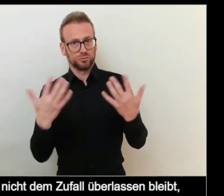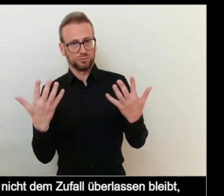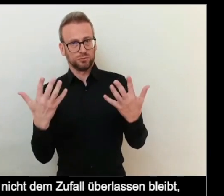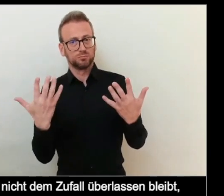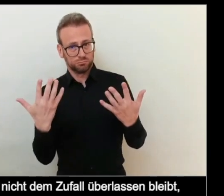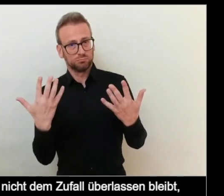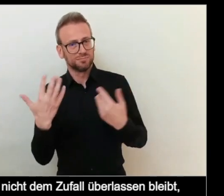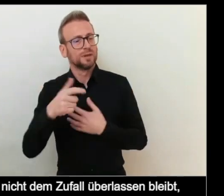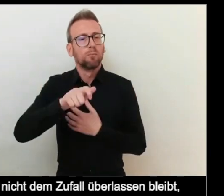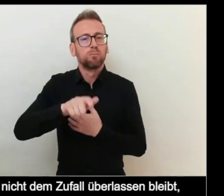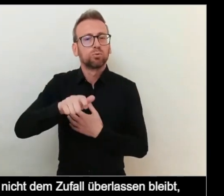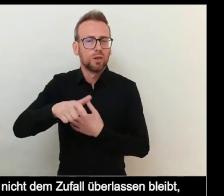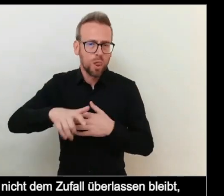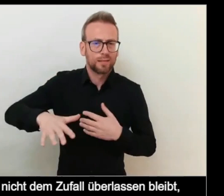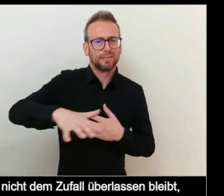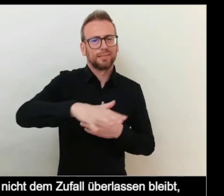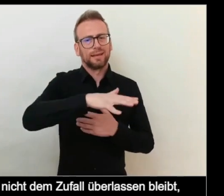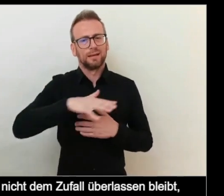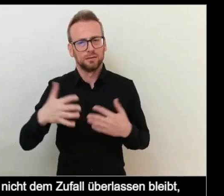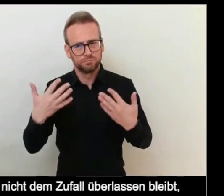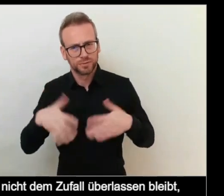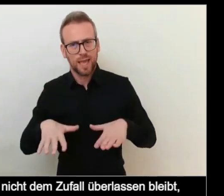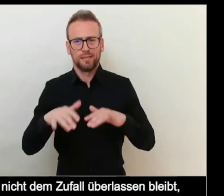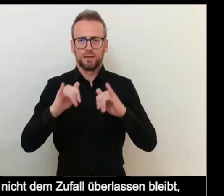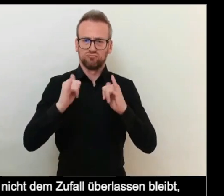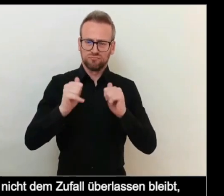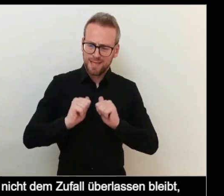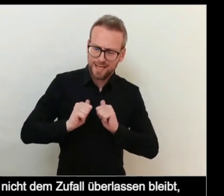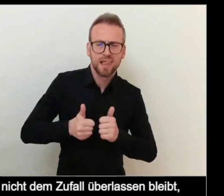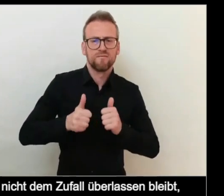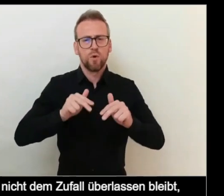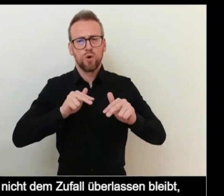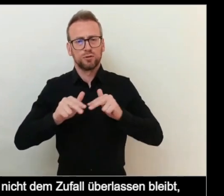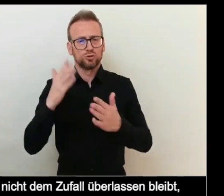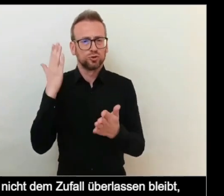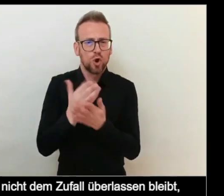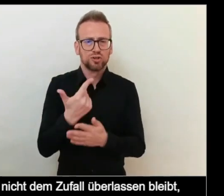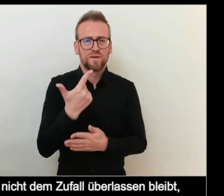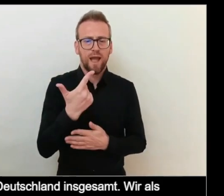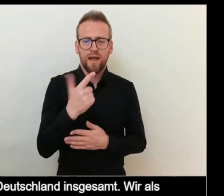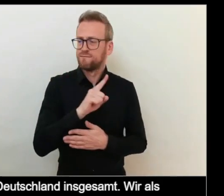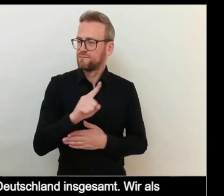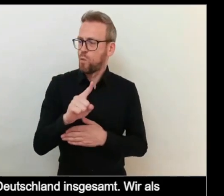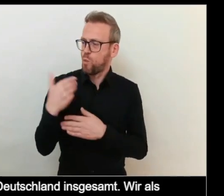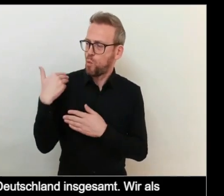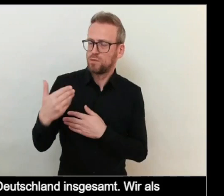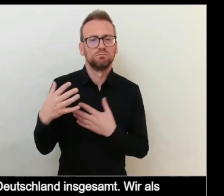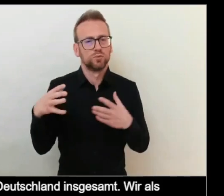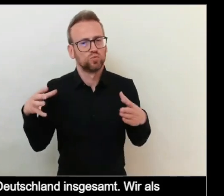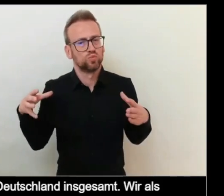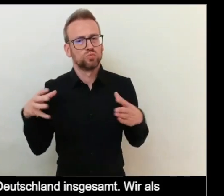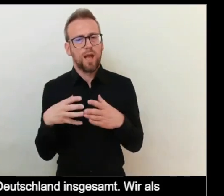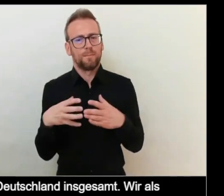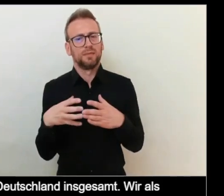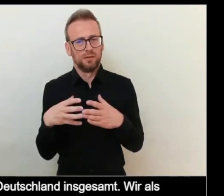eingebunden sind, sich über Gebühr einsetzen. Und das Gleiche gilt auch für die Menschen, die das aus großer